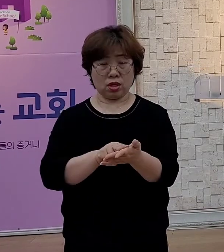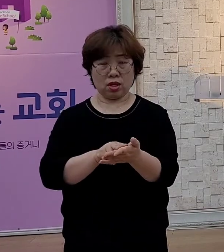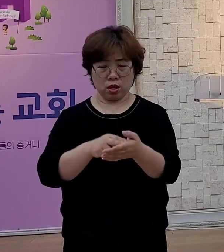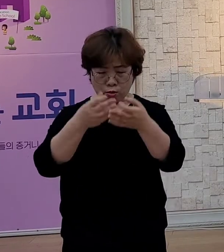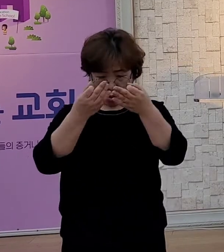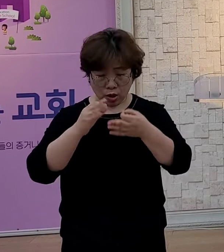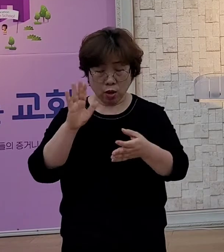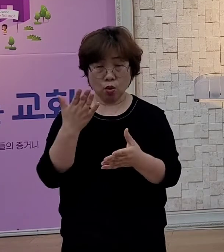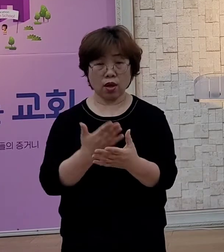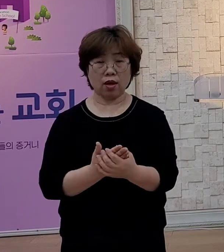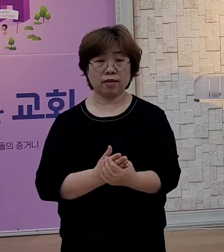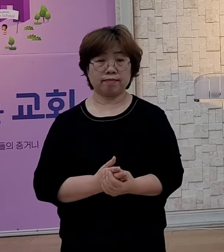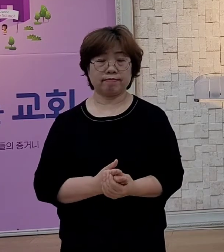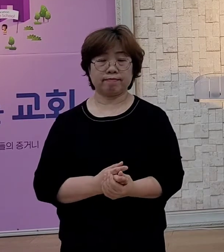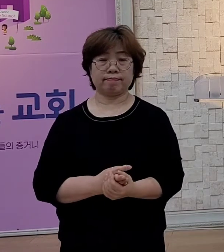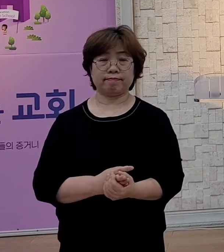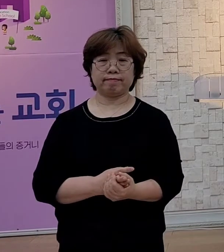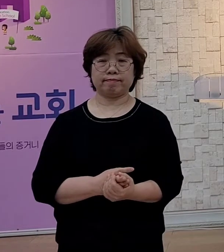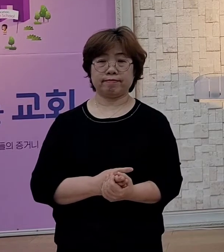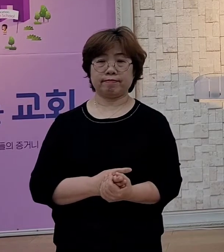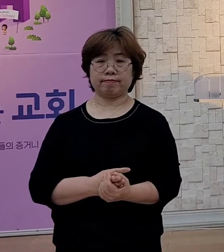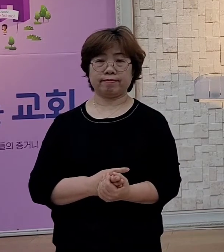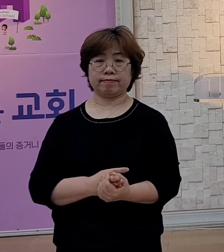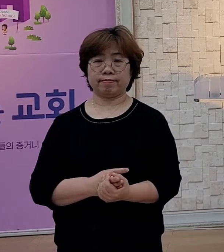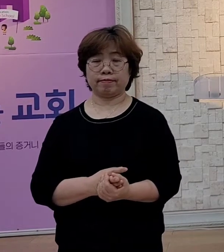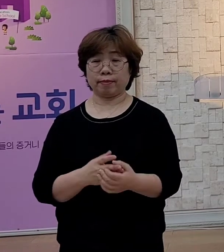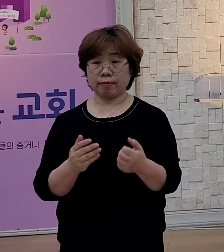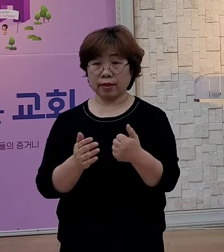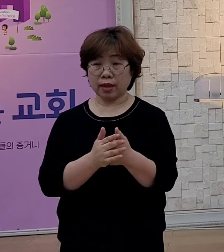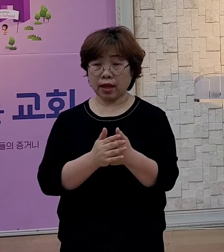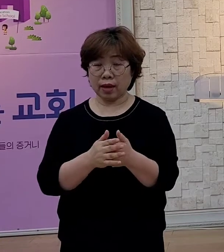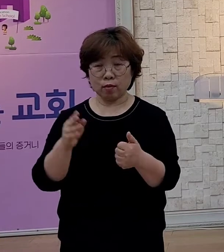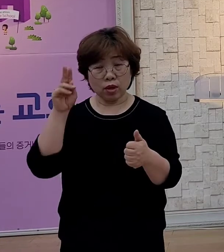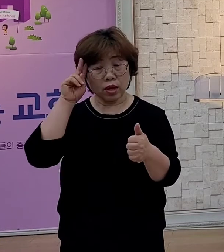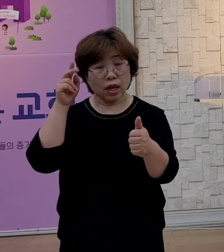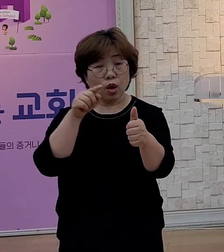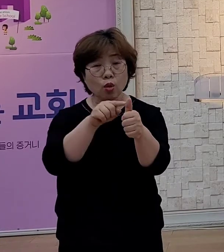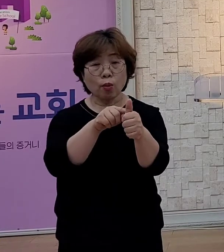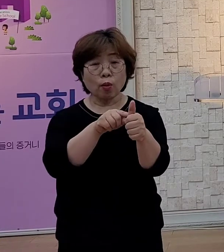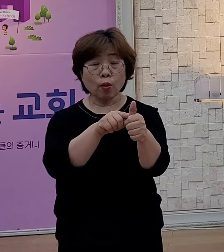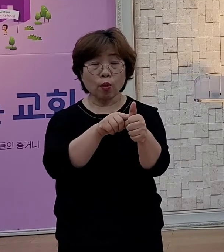보게 된다는 사실입니다. 그래서 야고보가